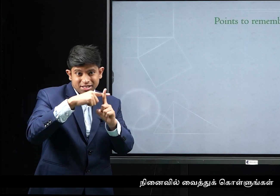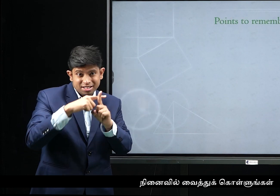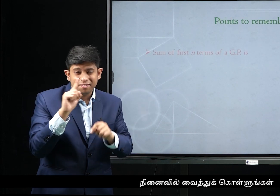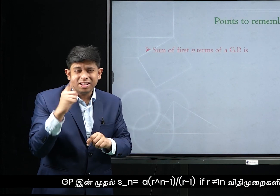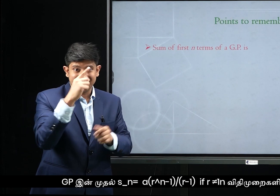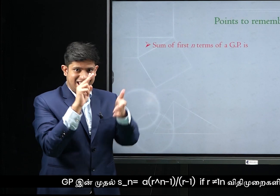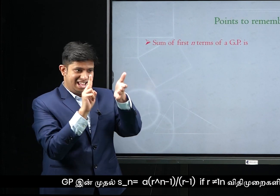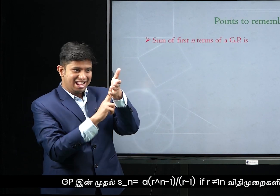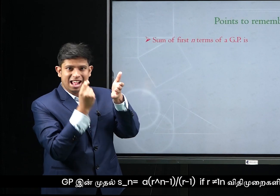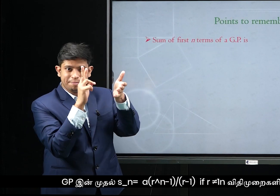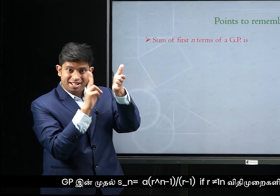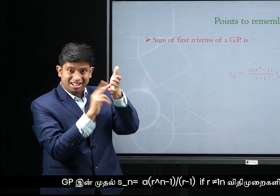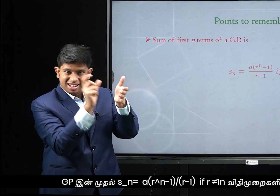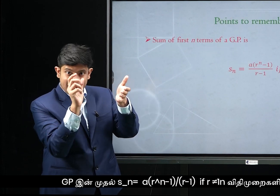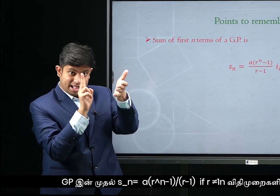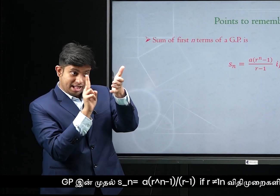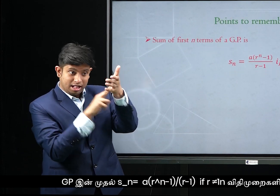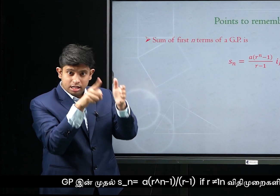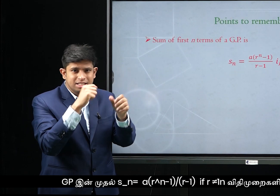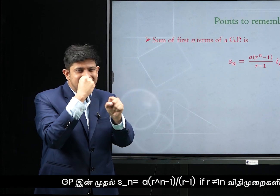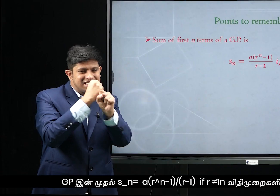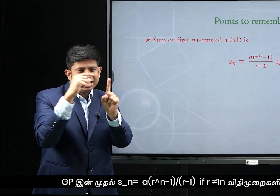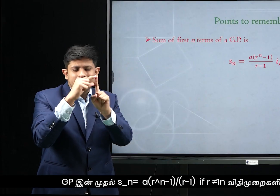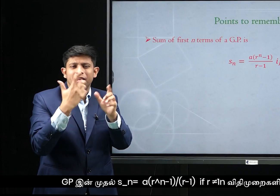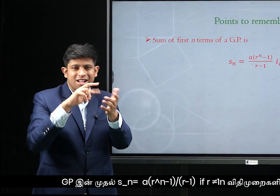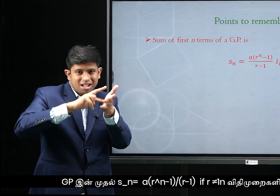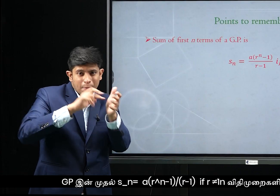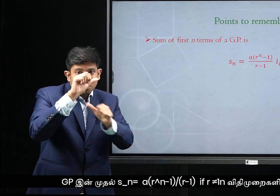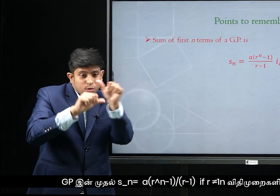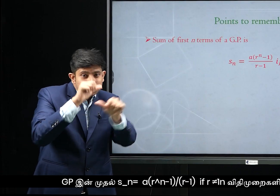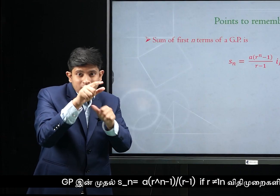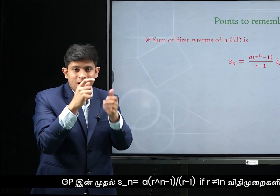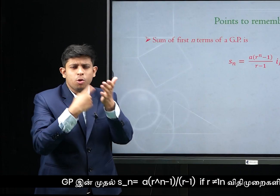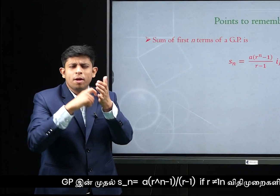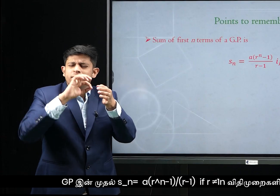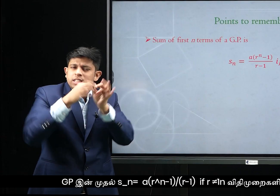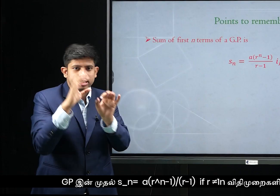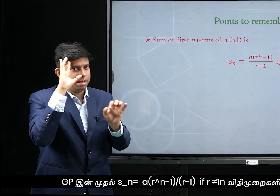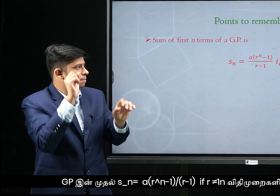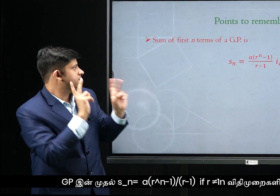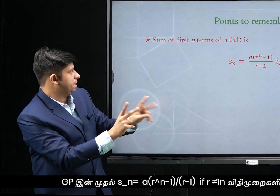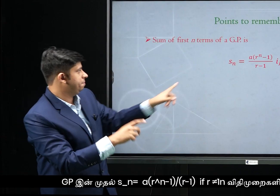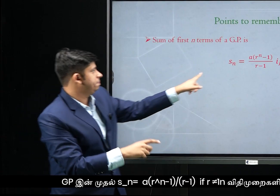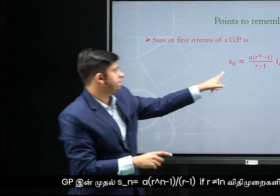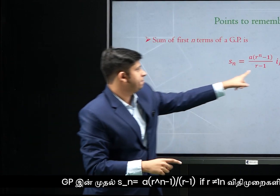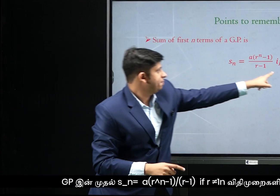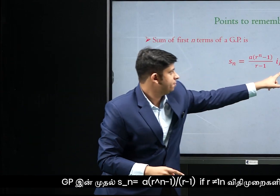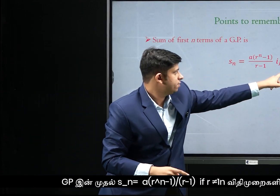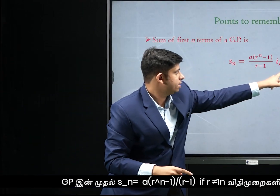புள்ளிகள். ஜிபியின் முதல் எஸ் கீழிலக்கு எண் ஈடு ஏ அடைப்புக்குறிக்குள் ஆர் மேலிலக்கு எண் கழித்தல்